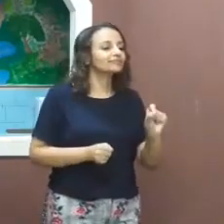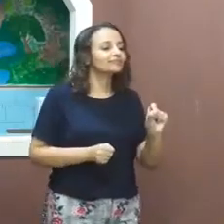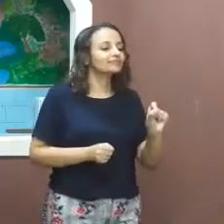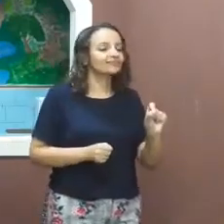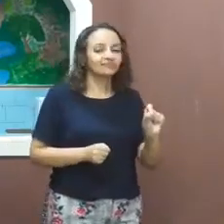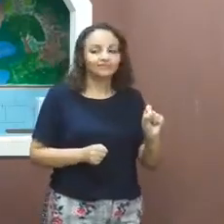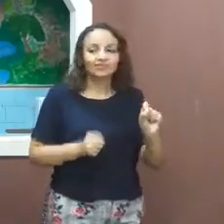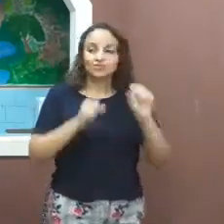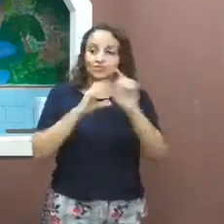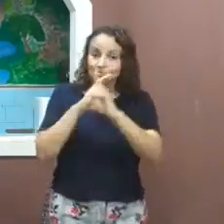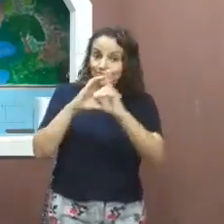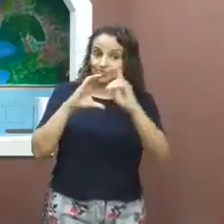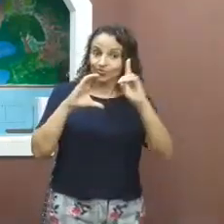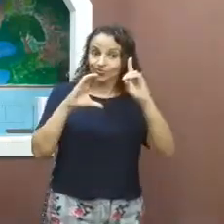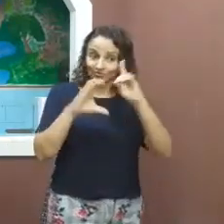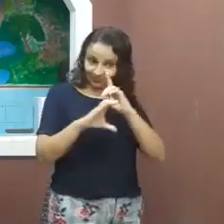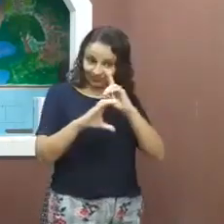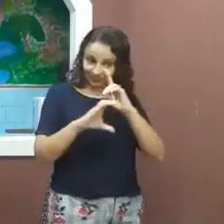Agora ficar no culto.